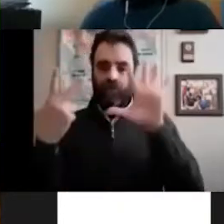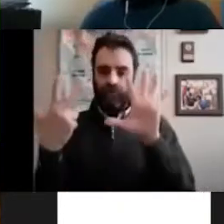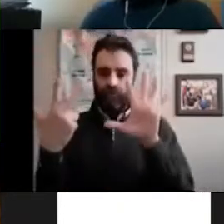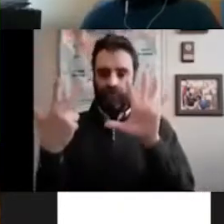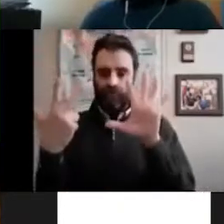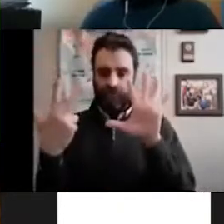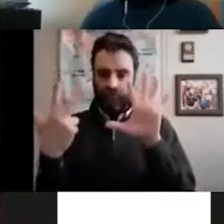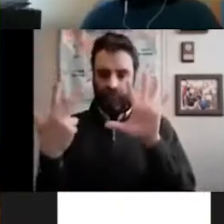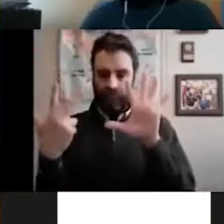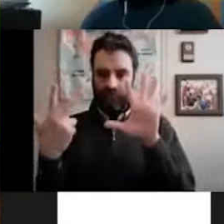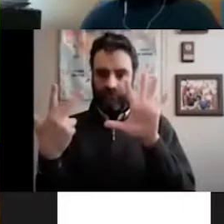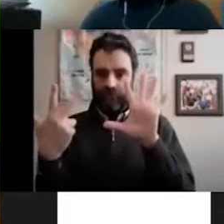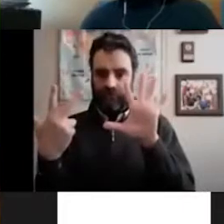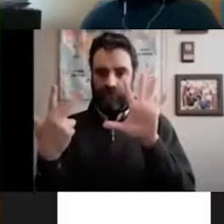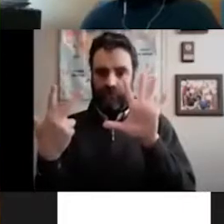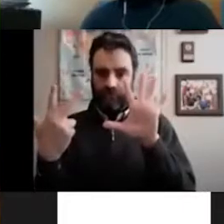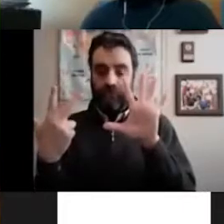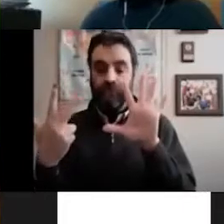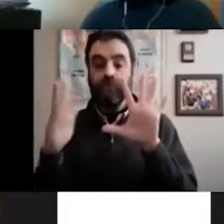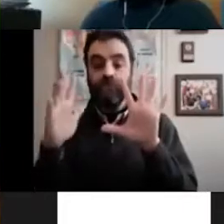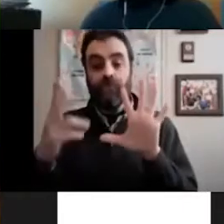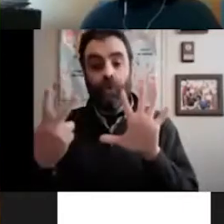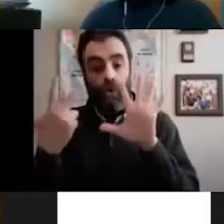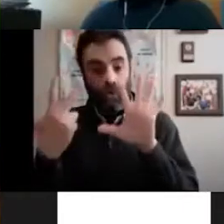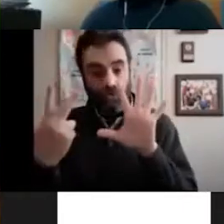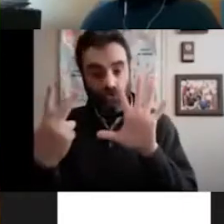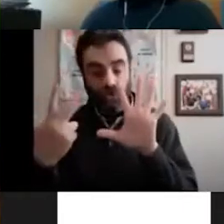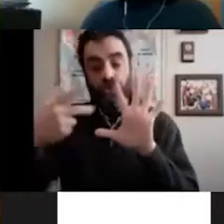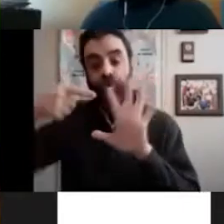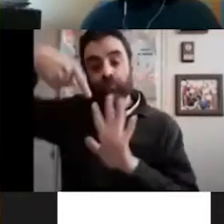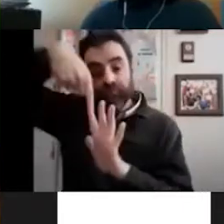Luego en el nivel básico hay 8.